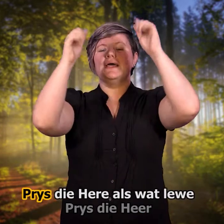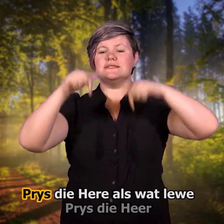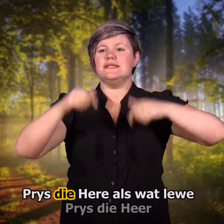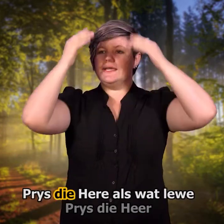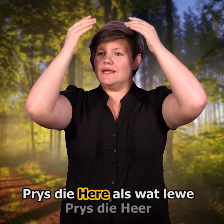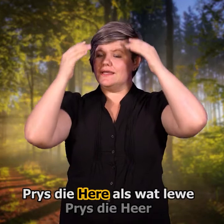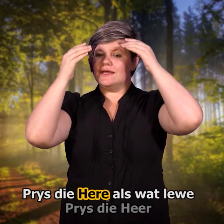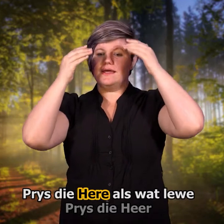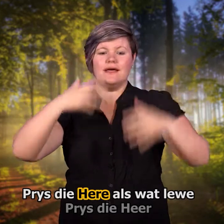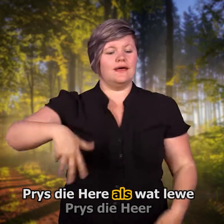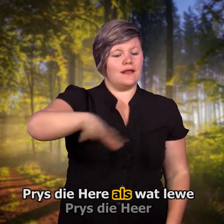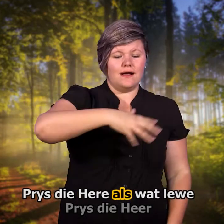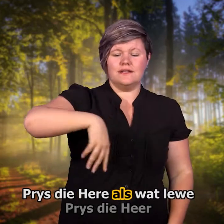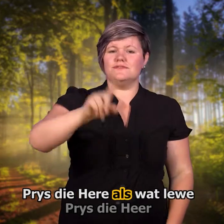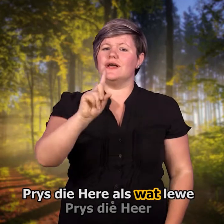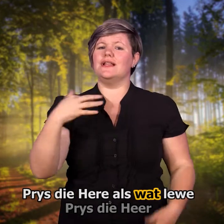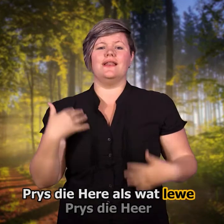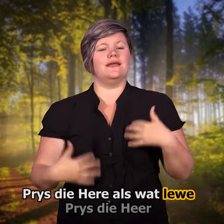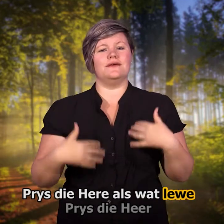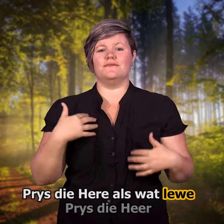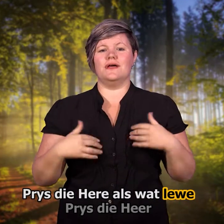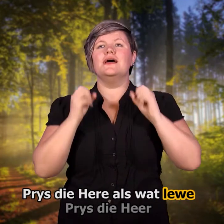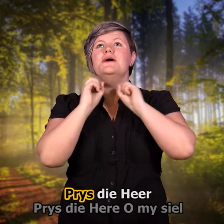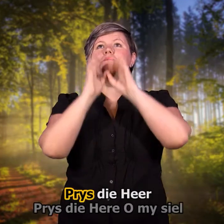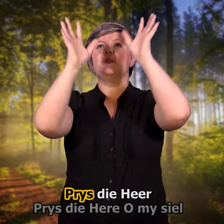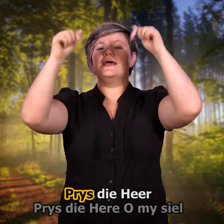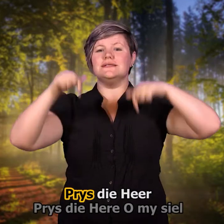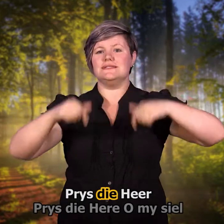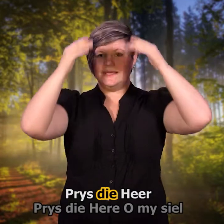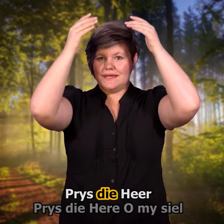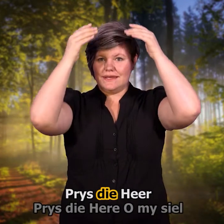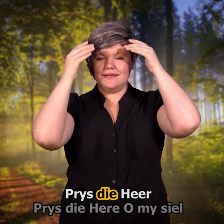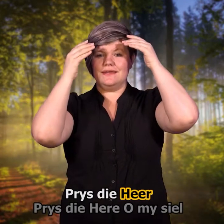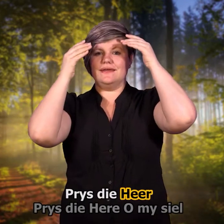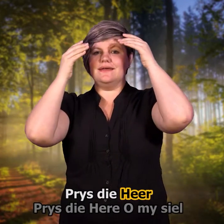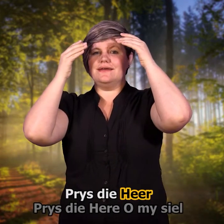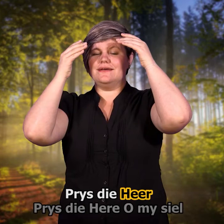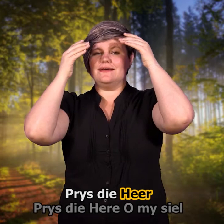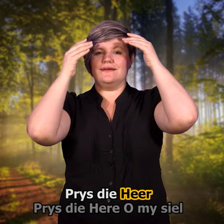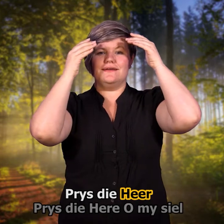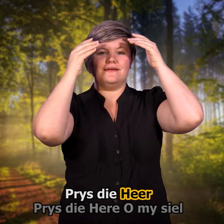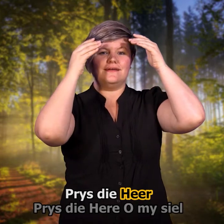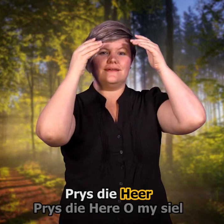Prijs die Heer, als wat lewe, prijs die Heer.